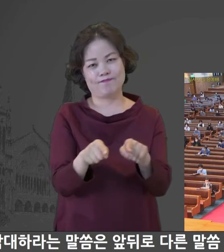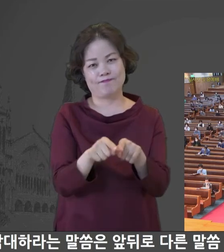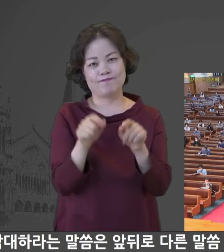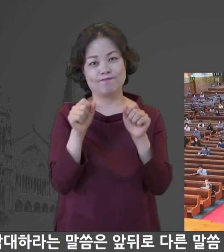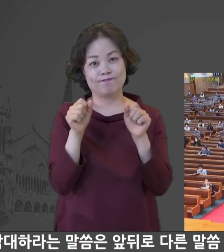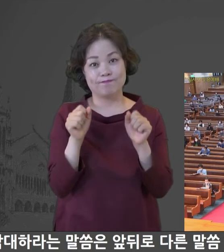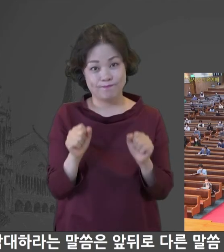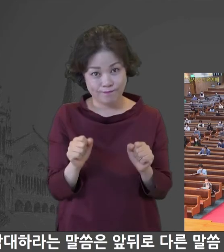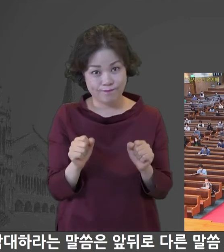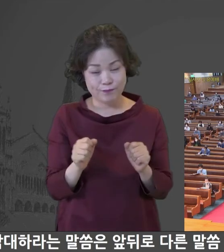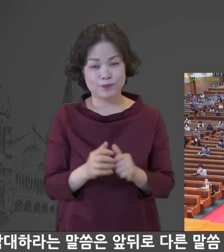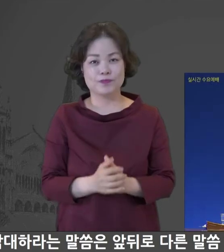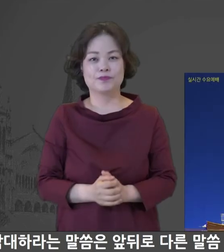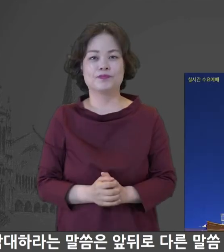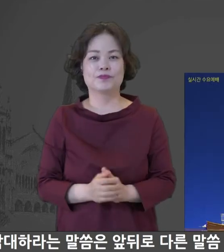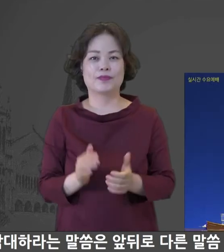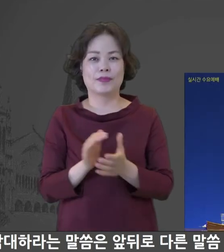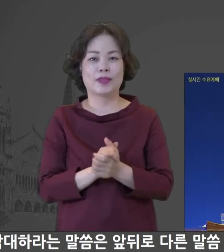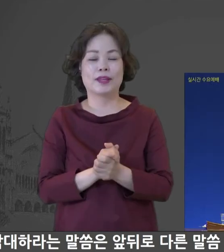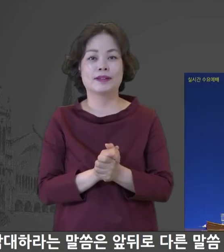하느니라 하시니라. 아멘.